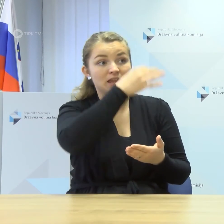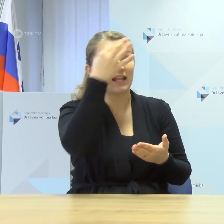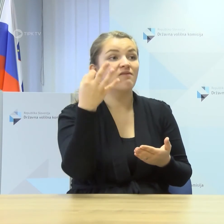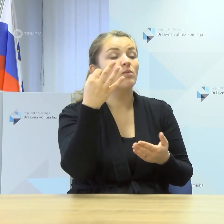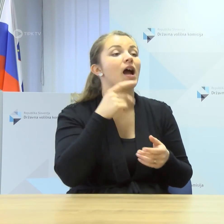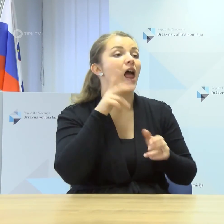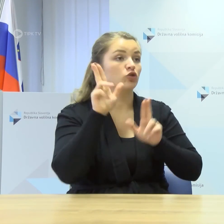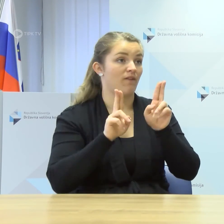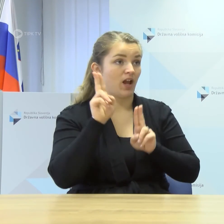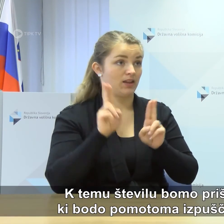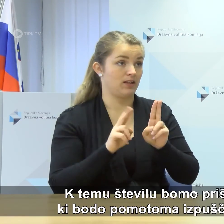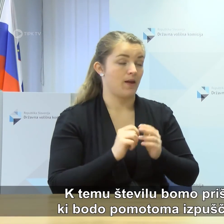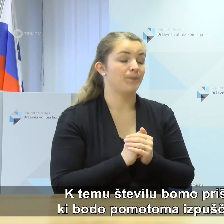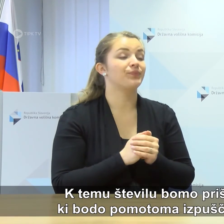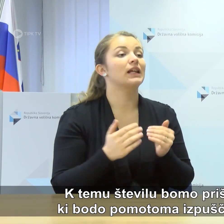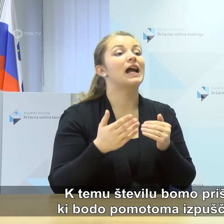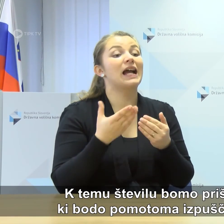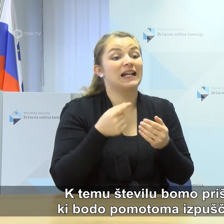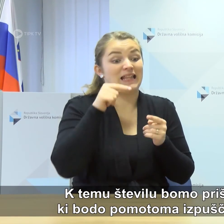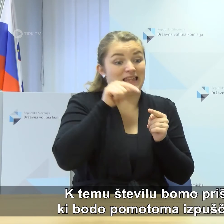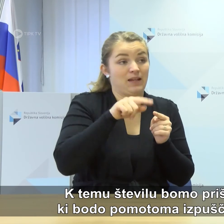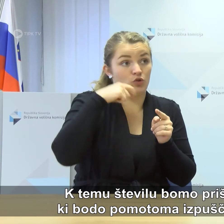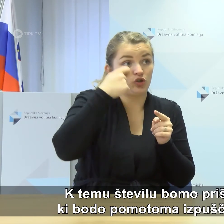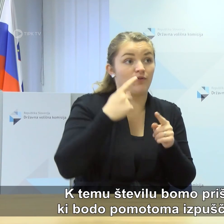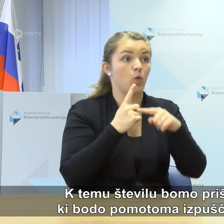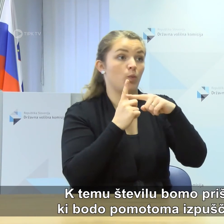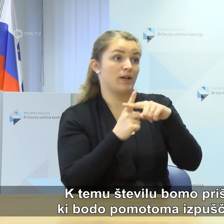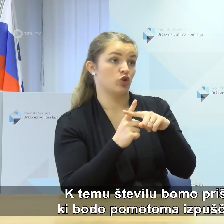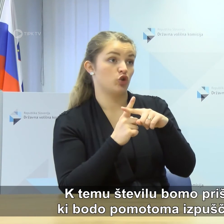K temu številu bomo prišteli morebitne volilce,